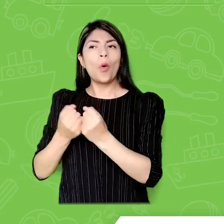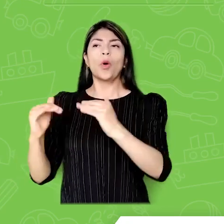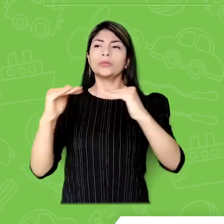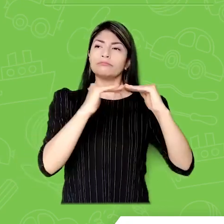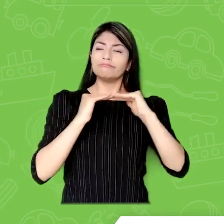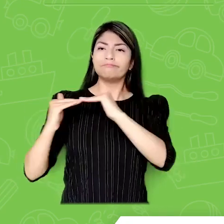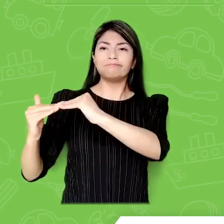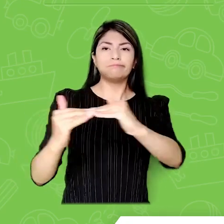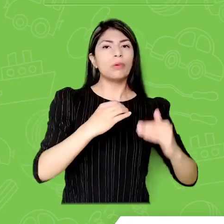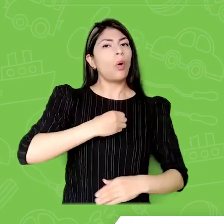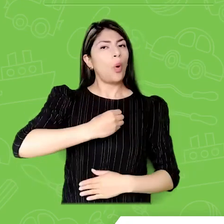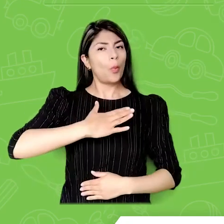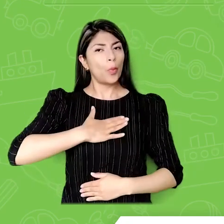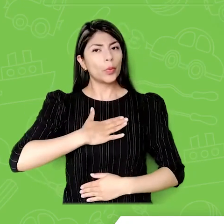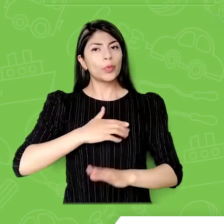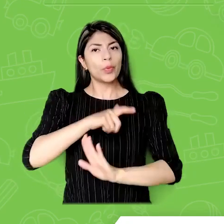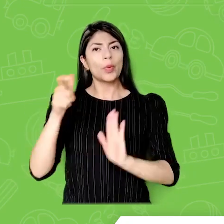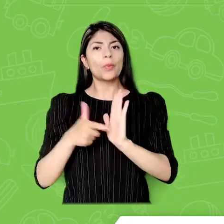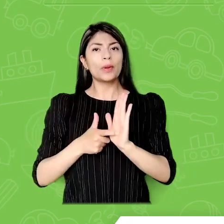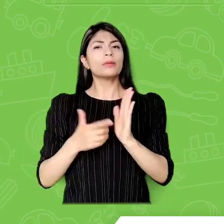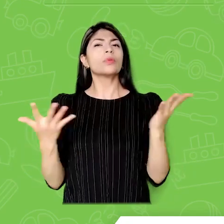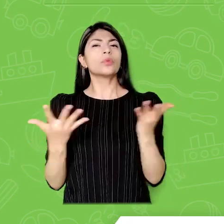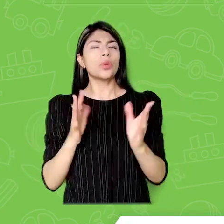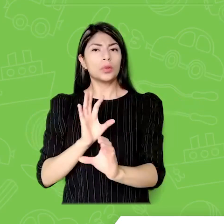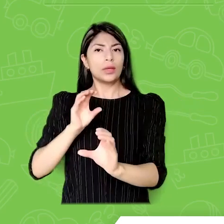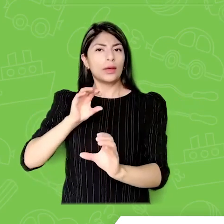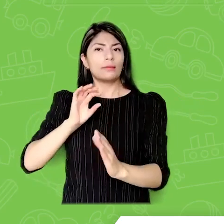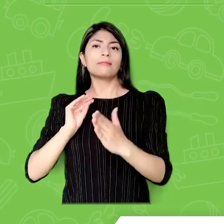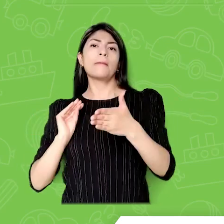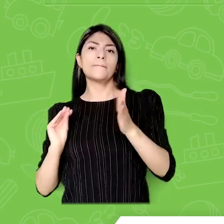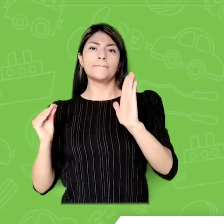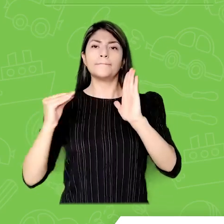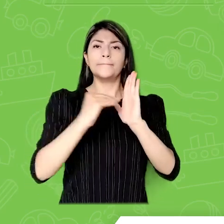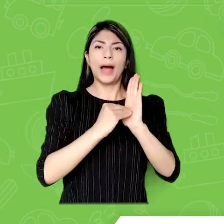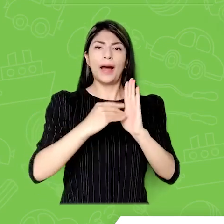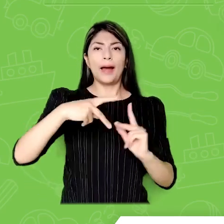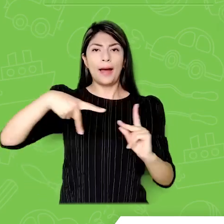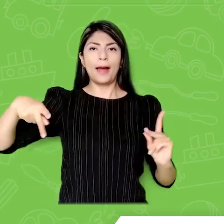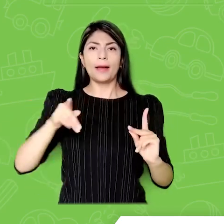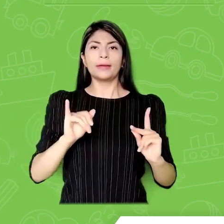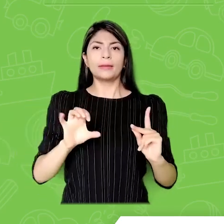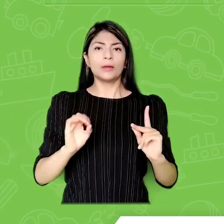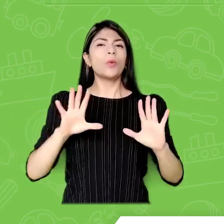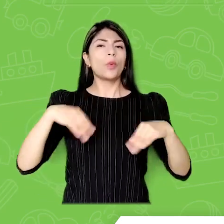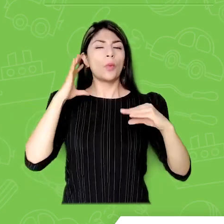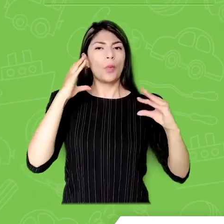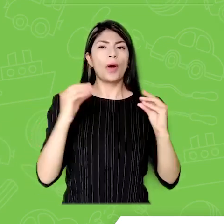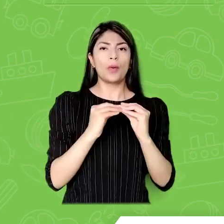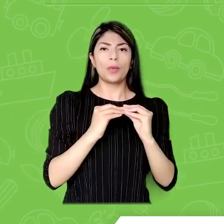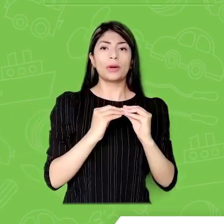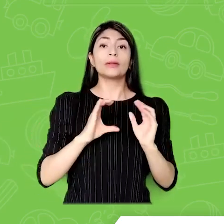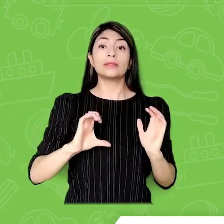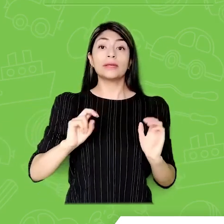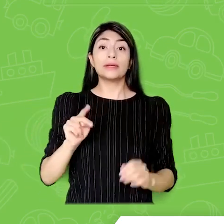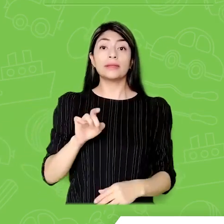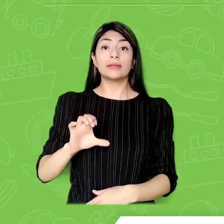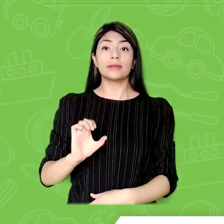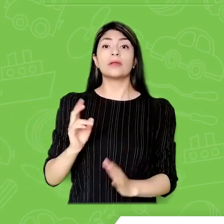Oportunidad, en adelante SIMO, la CNSC, mediante acuerdo número CNSC